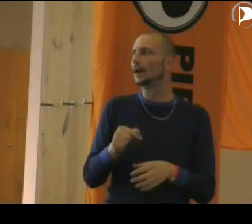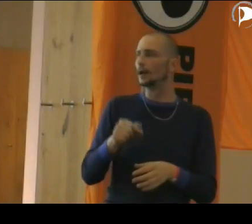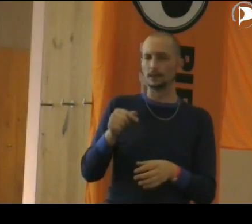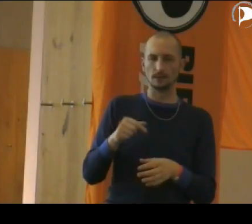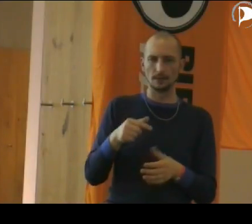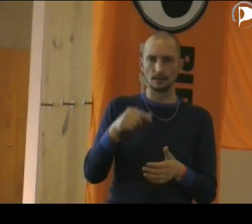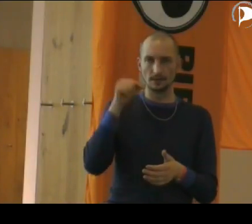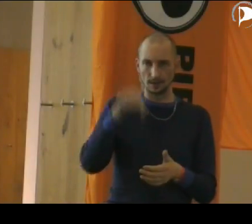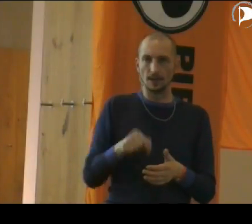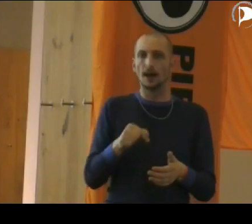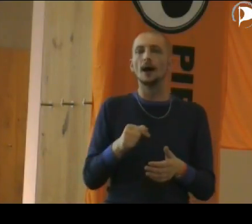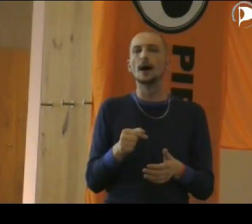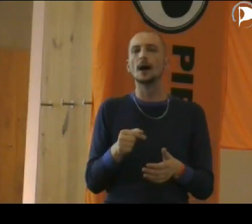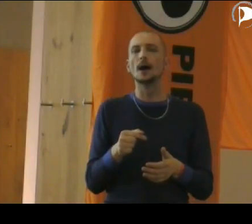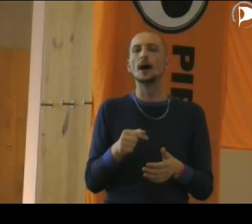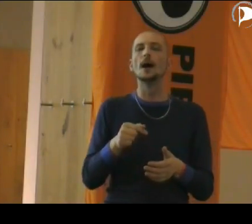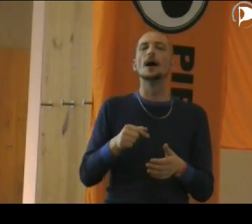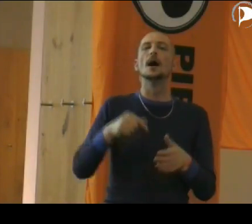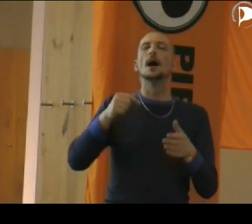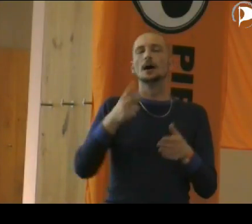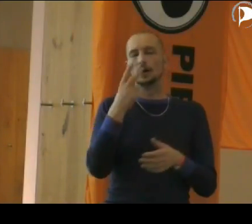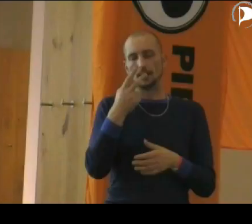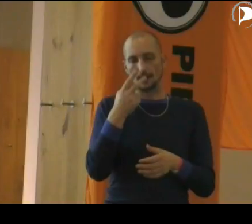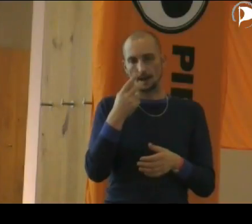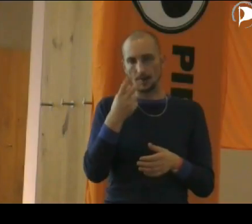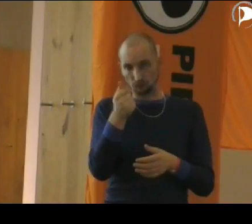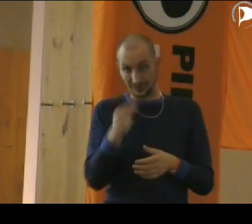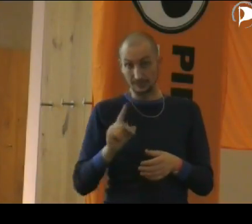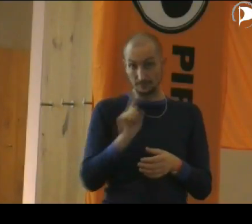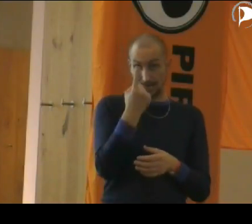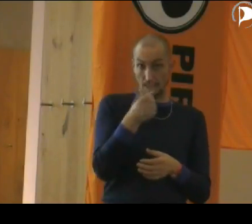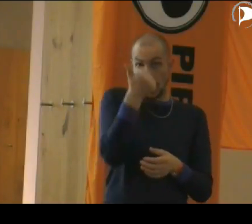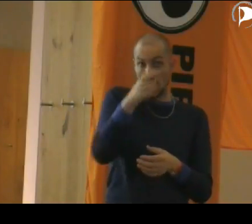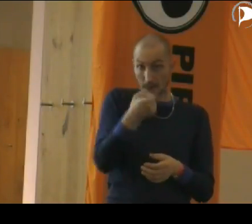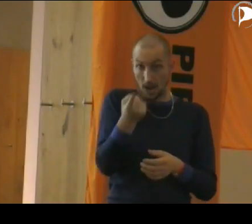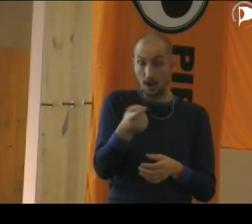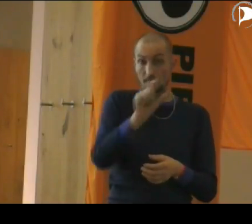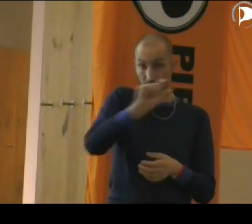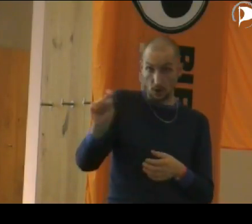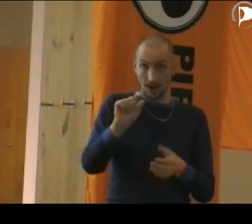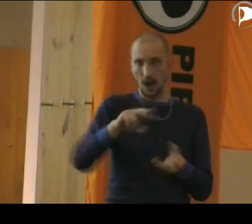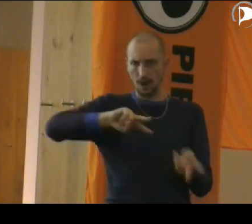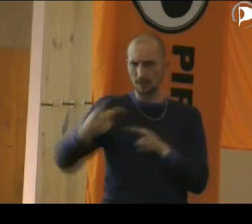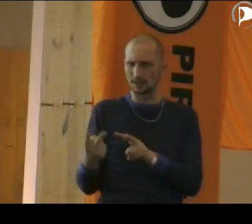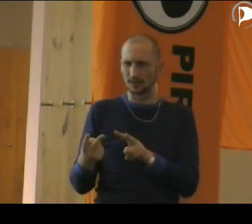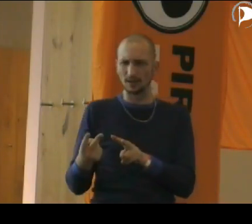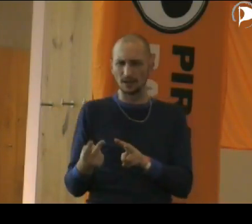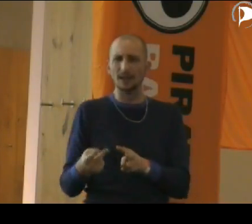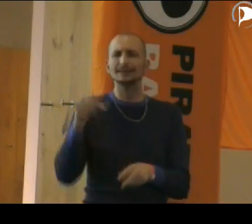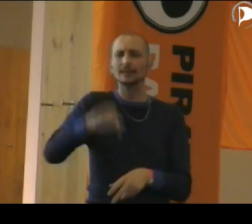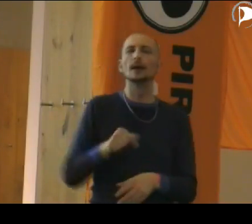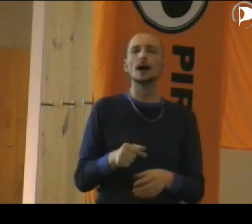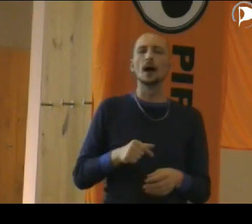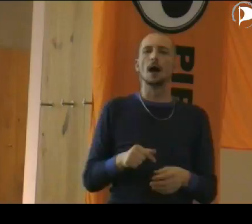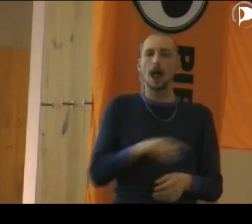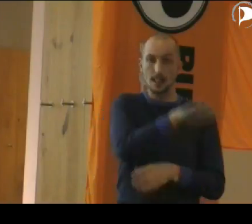einer schatzmeister mangel stunde innerhalb der woche ändern der landesverband hat noch eigentlich